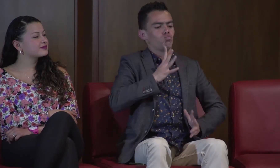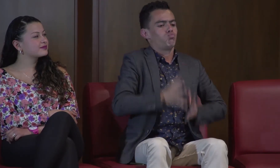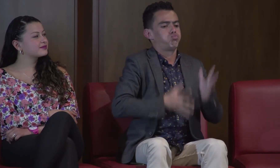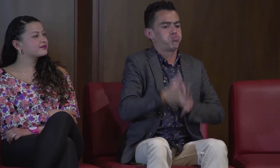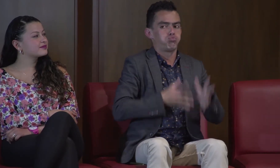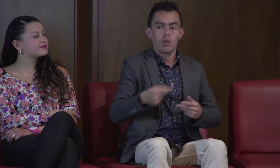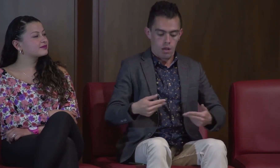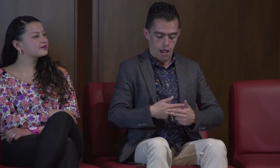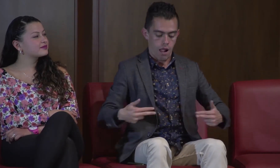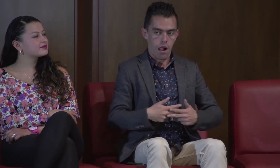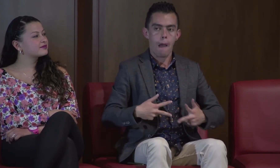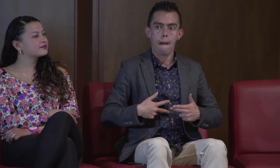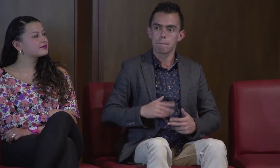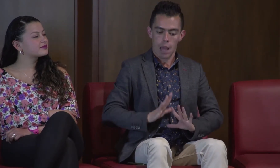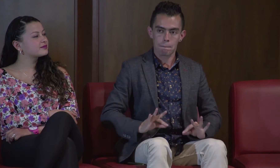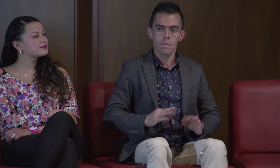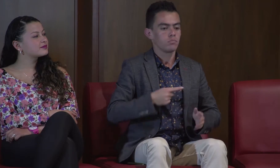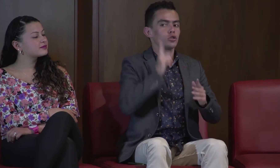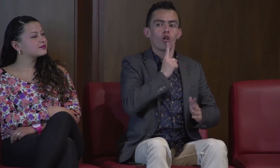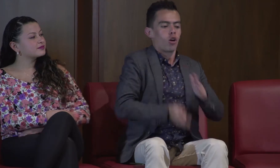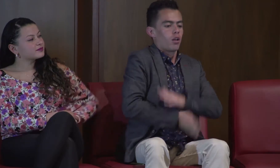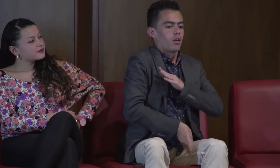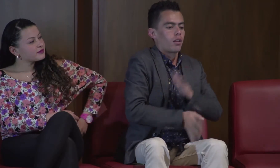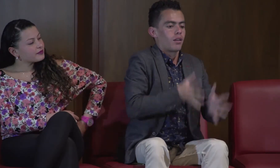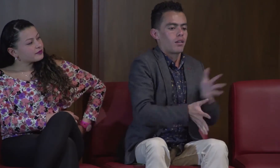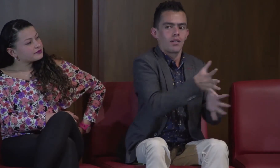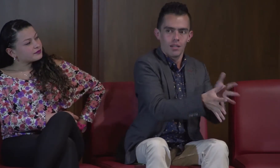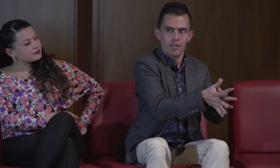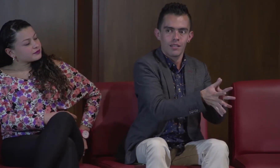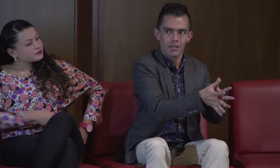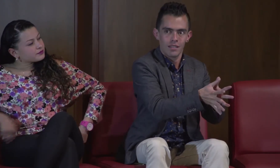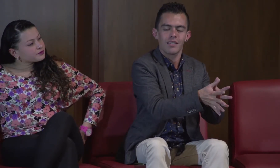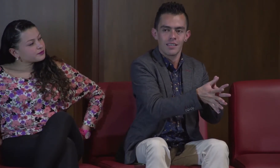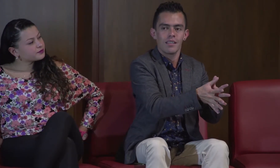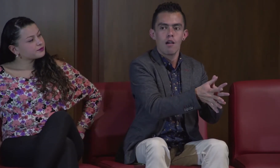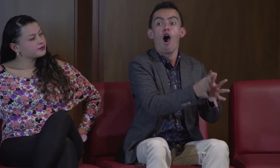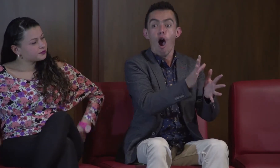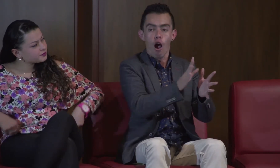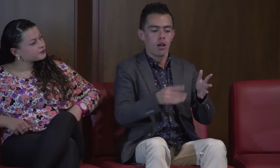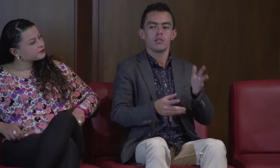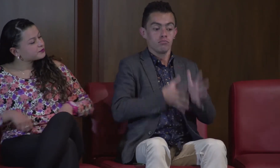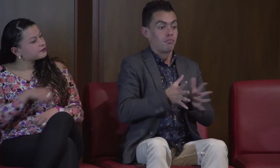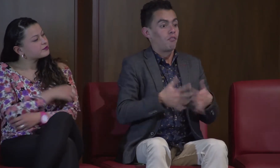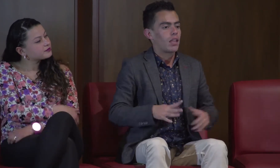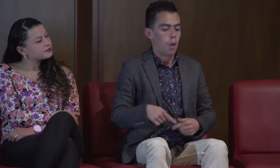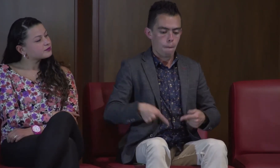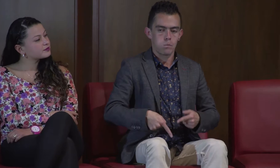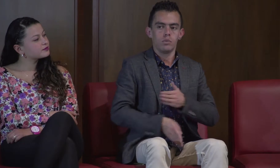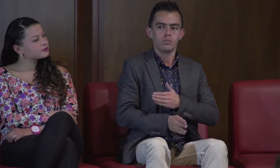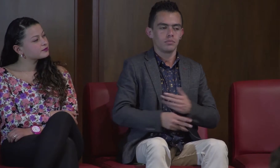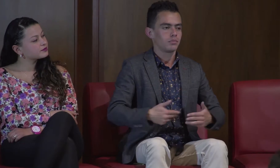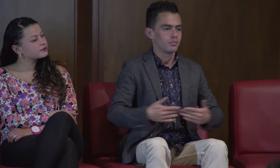eran las estructuras en lengua de señas, y tal cual como mencionaba Cristian, a veces dejaba de aparecer el subtítulo en el video, como ustedes pudieron ver,